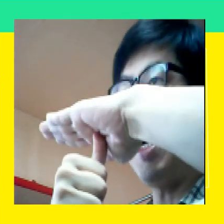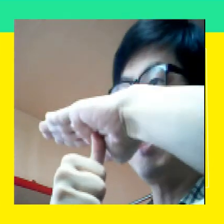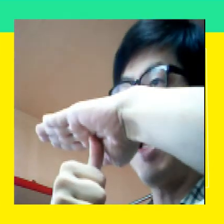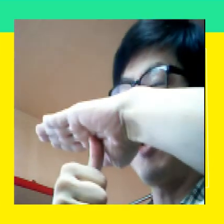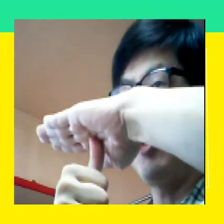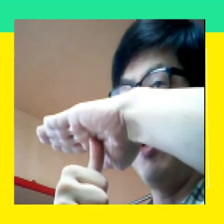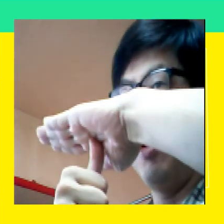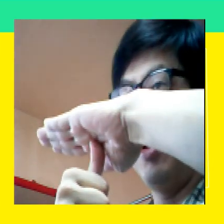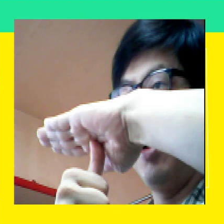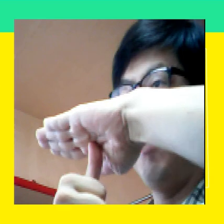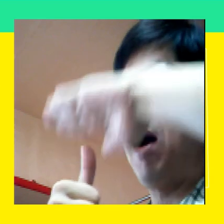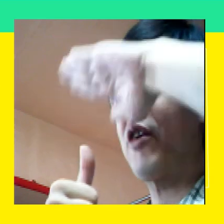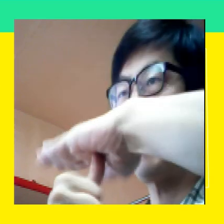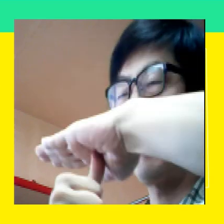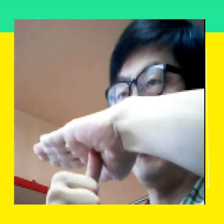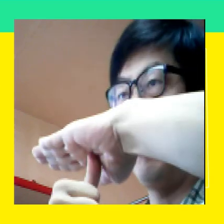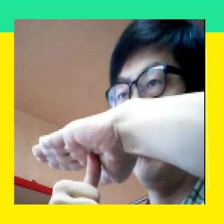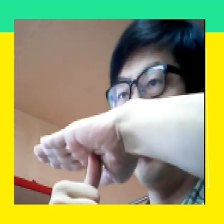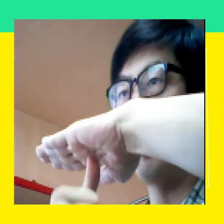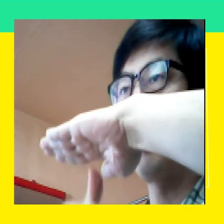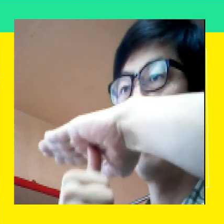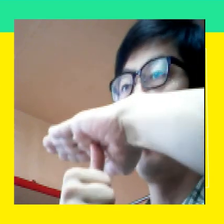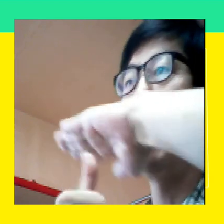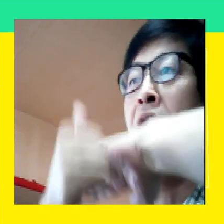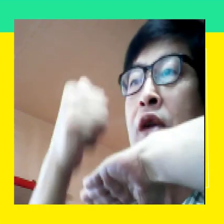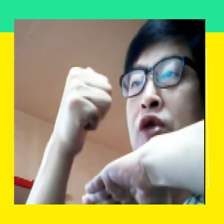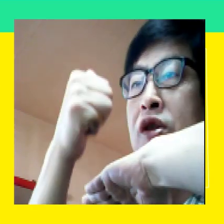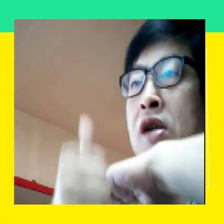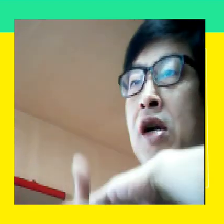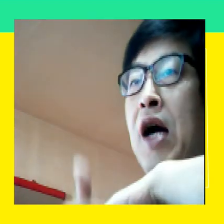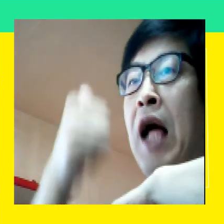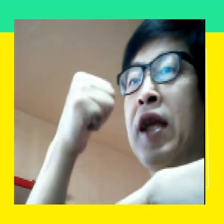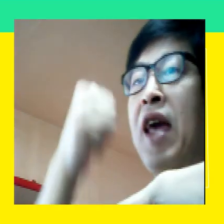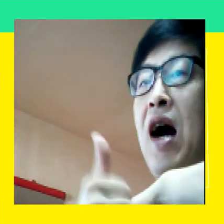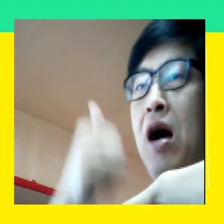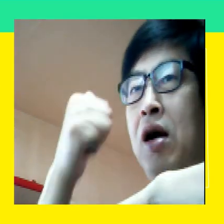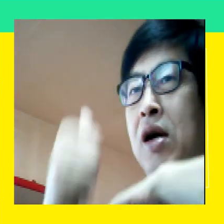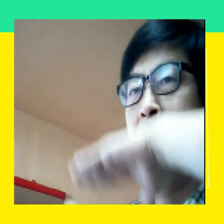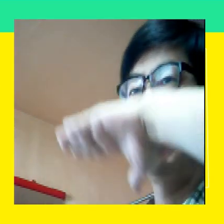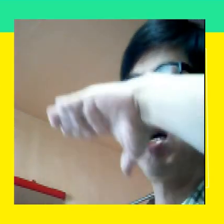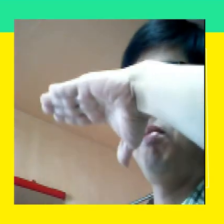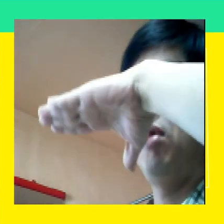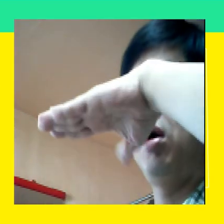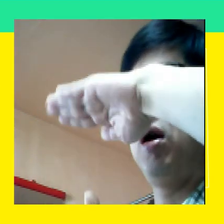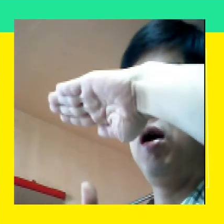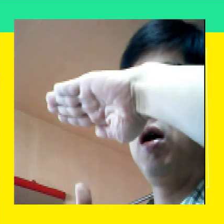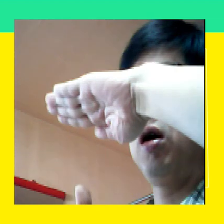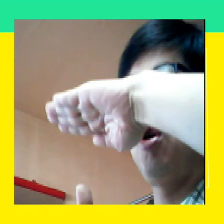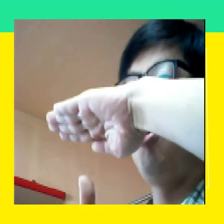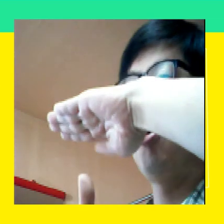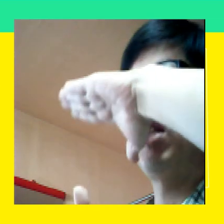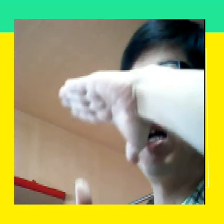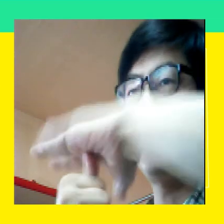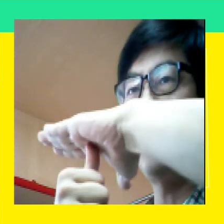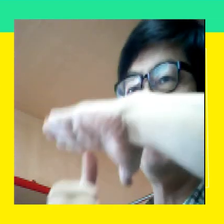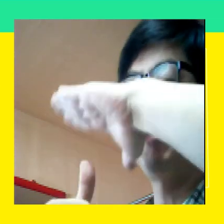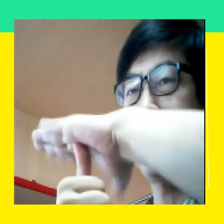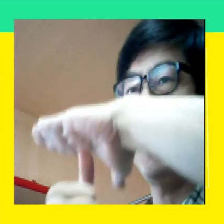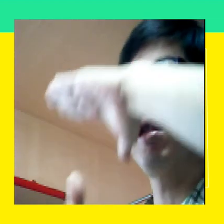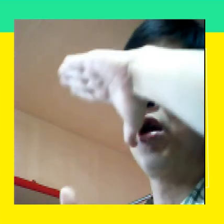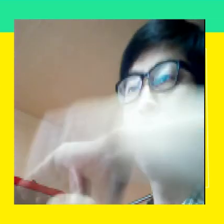크지 않다 이거죠 막혔다 이거에요 더이상 올라갈 수 있는 한계가 연령이